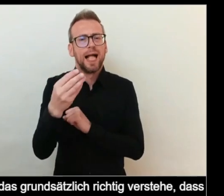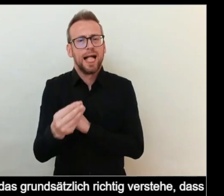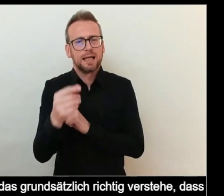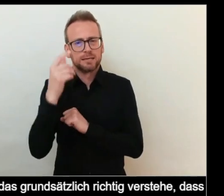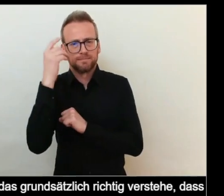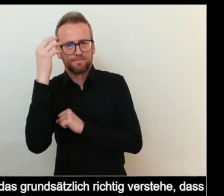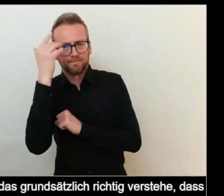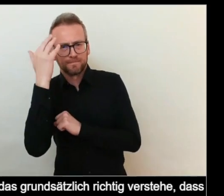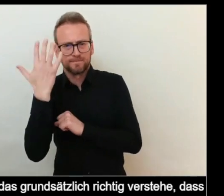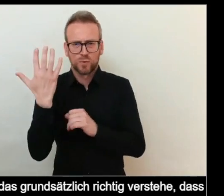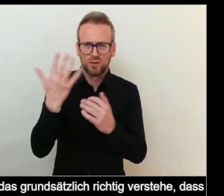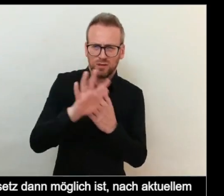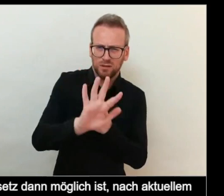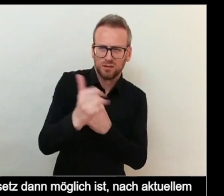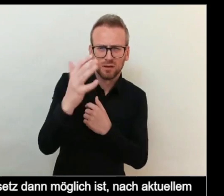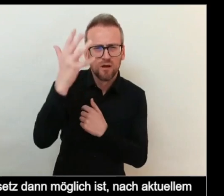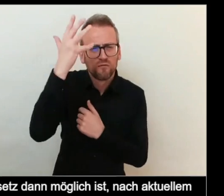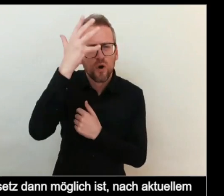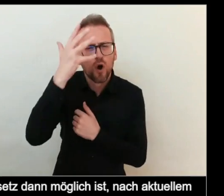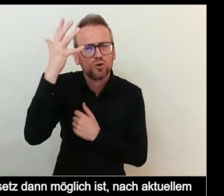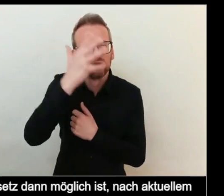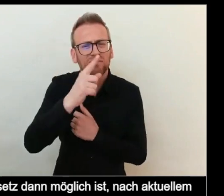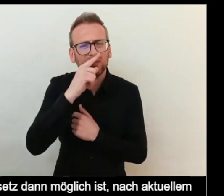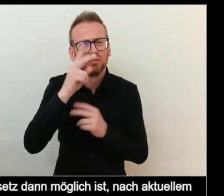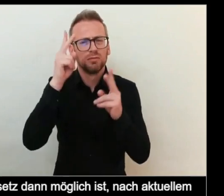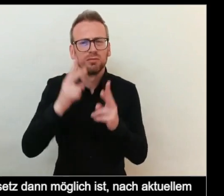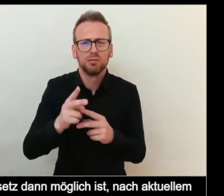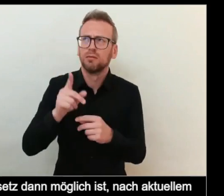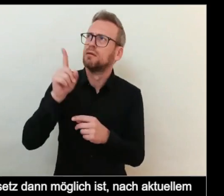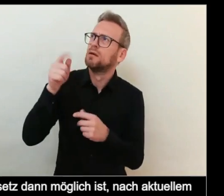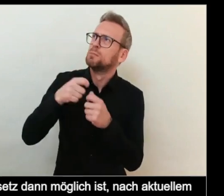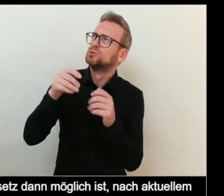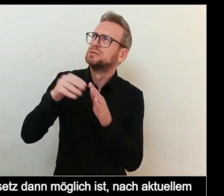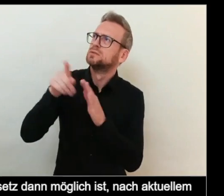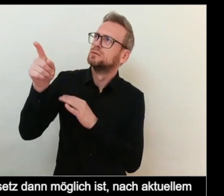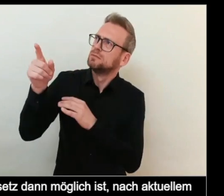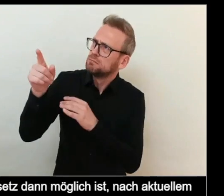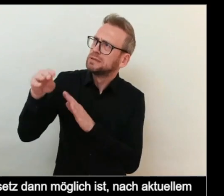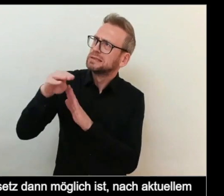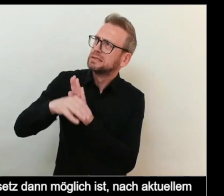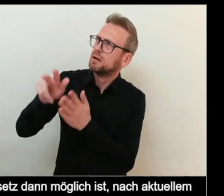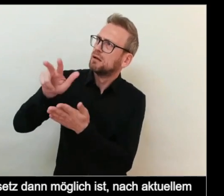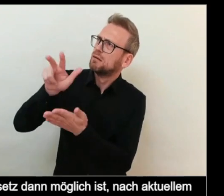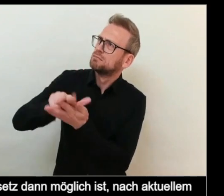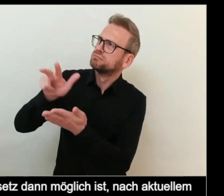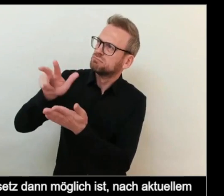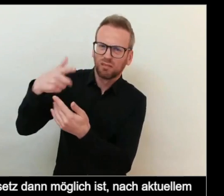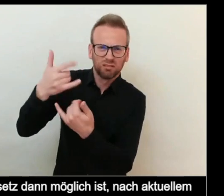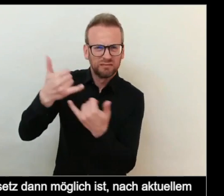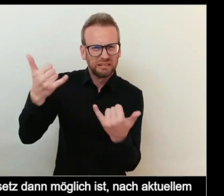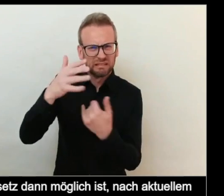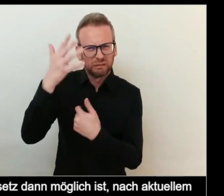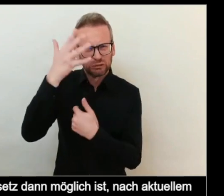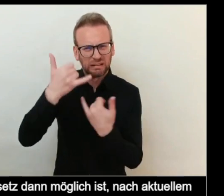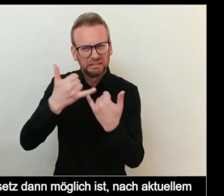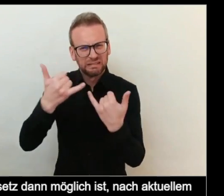Vielen Dank für die Fragen. Also zunächst zur Frage Anwendung, Hotspot-Regelung oder nicht. Da müssen wir jetzt erstmal überhaupt sehen,